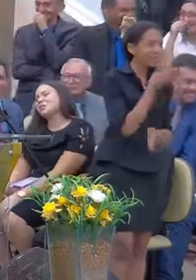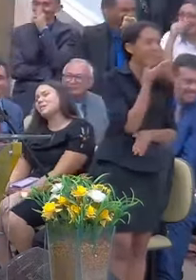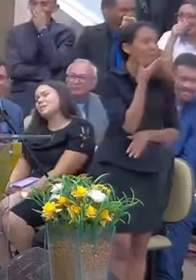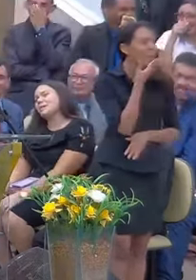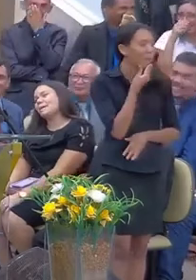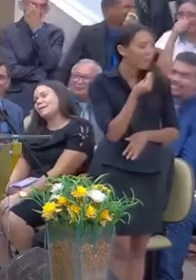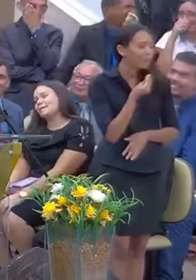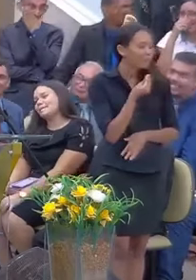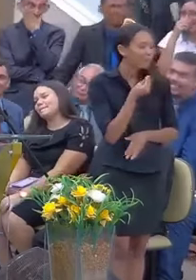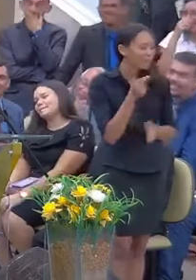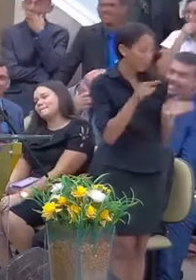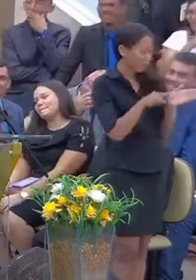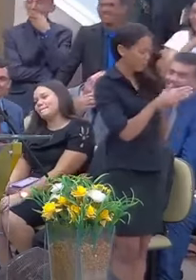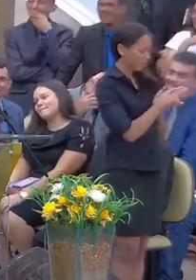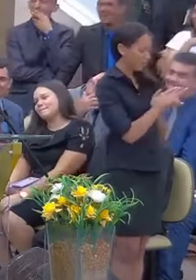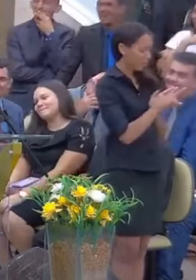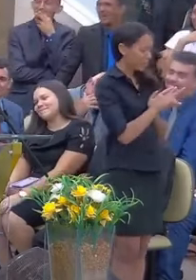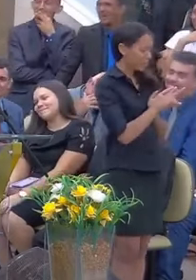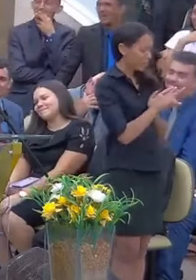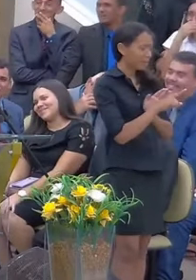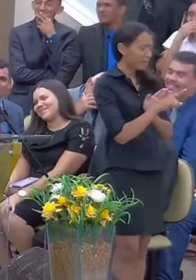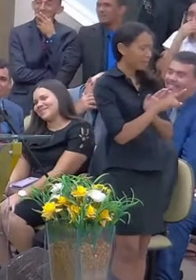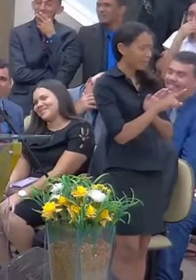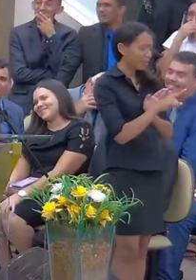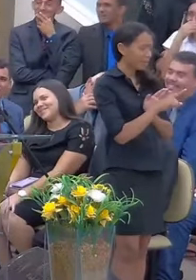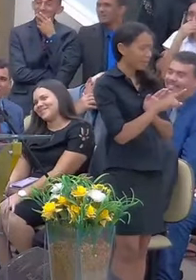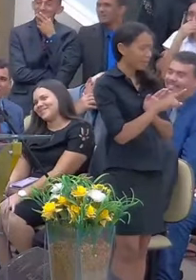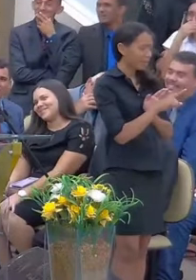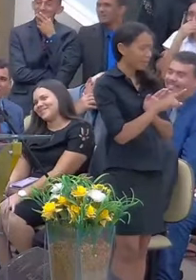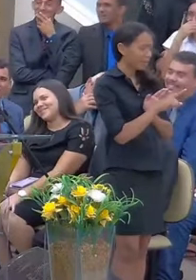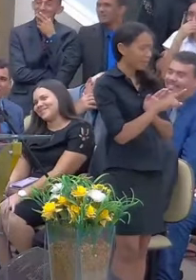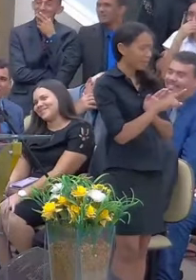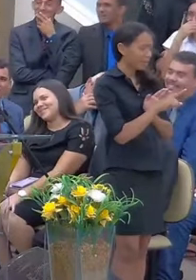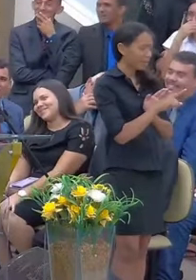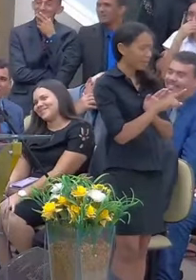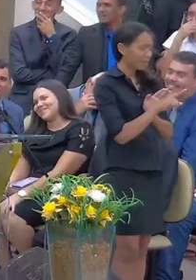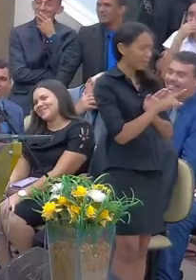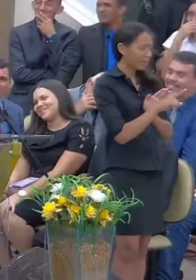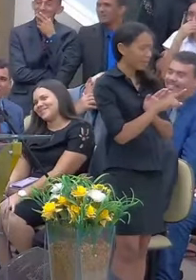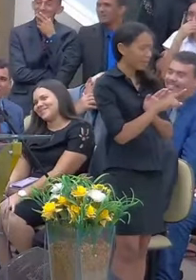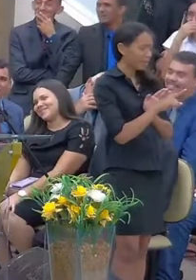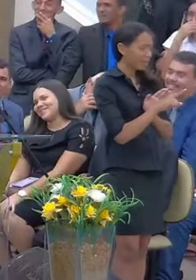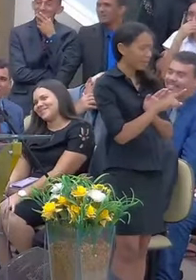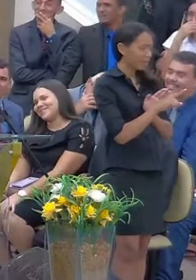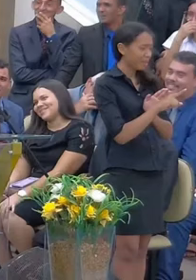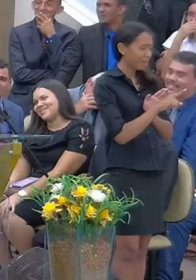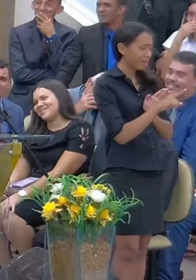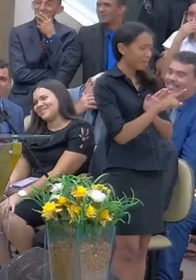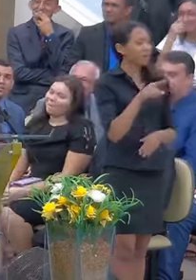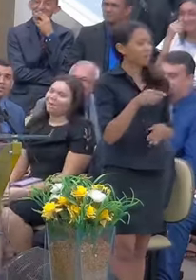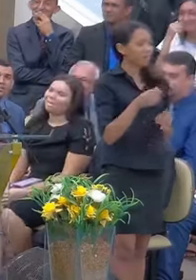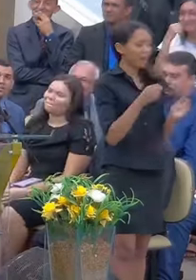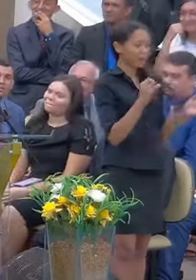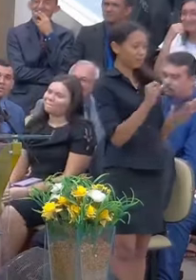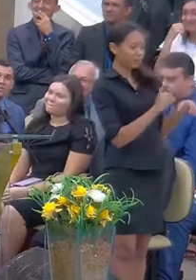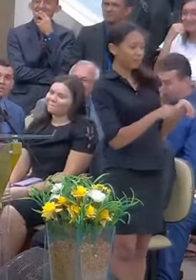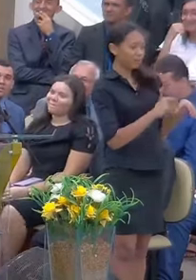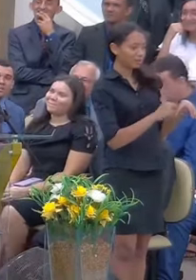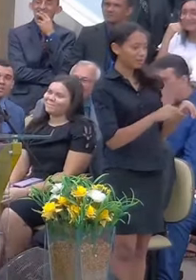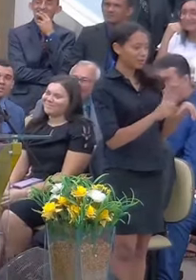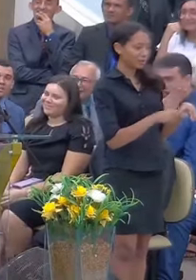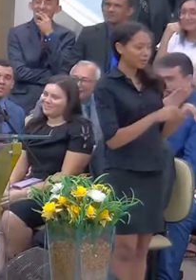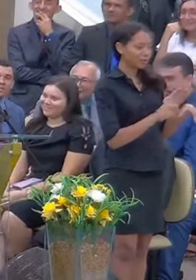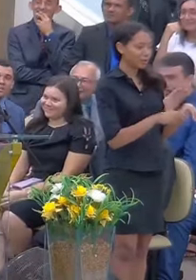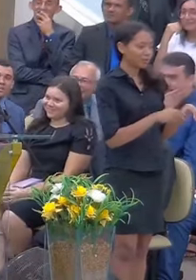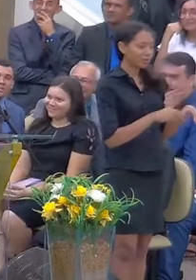senhor vai pro jogo? Eu disse, jogo? Aonde, irmão? No Maracanã. Ele disse, irmão, eu vou é pro Maranhão, tô